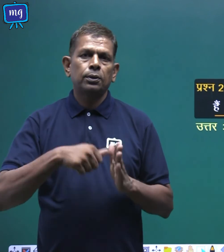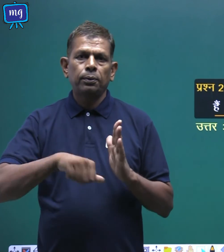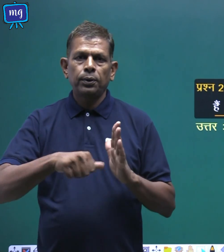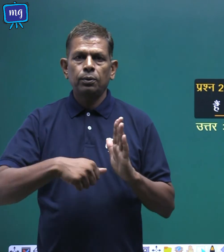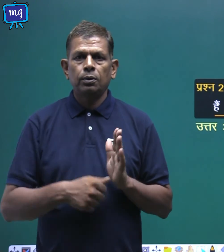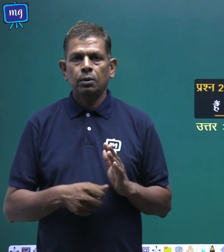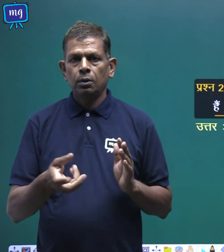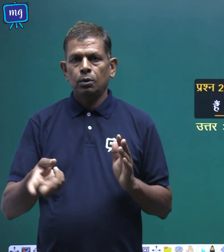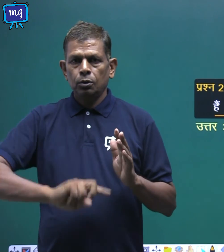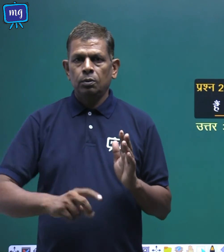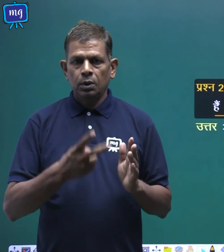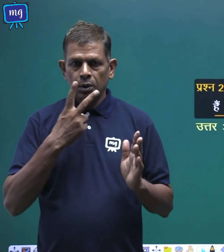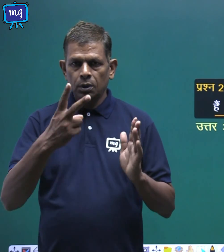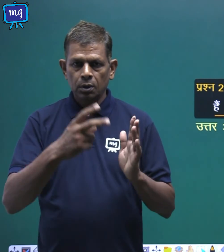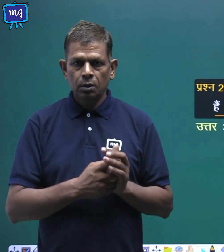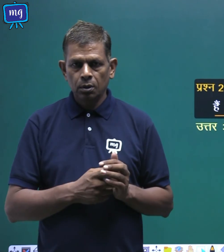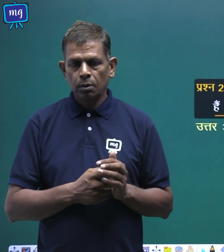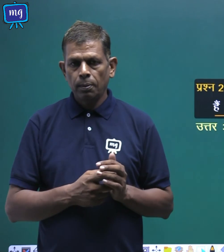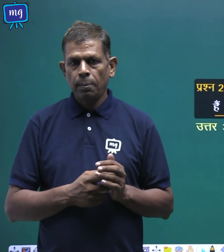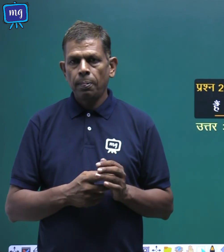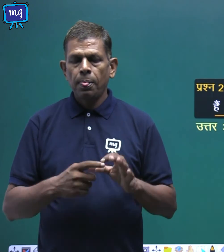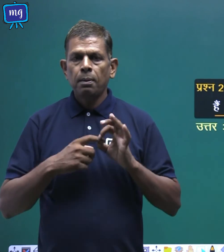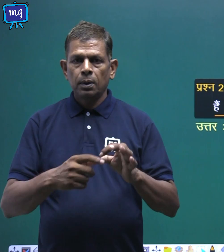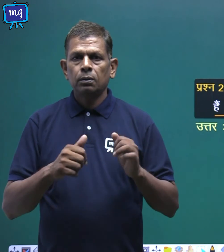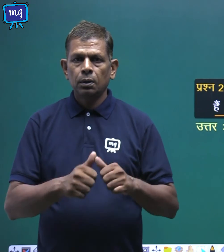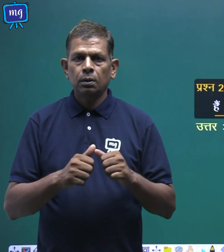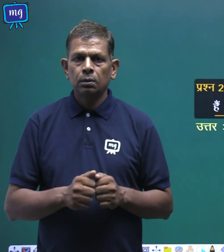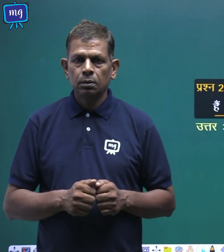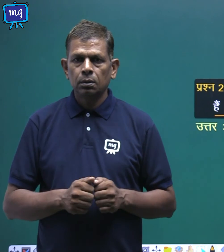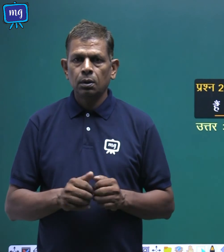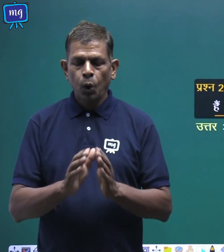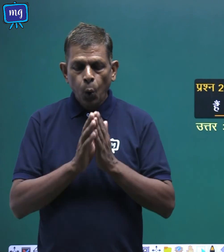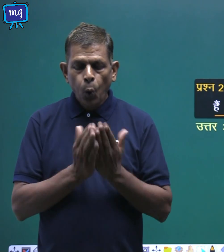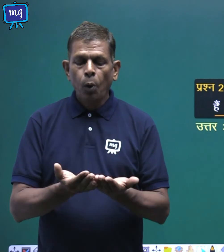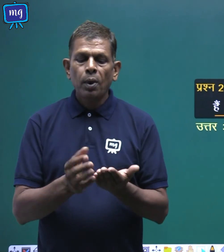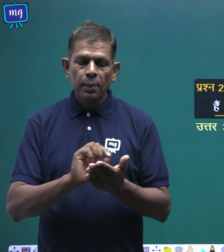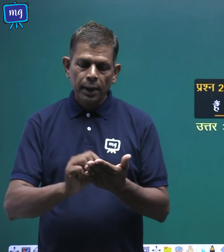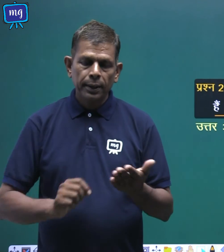वीडियो को दोबारा देखना, प्रश्न उत्तर कॉपी में लिखना,